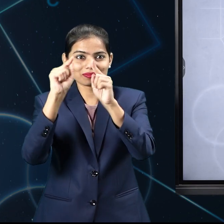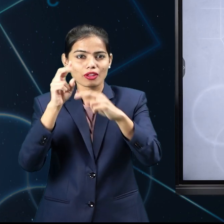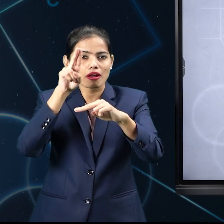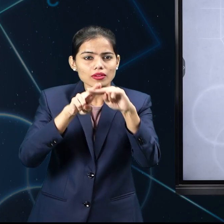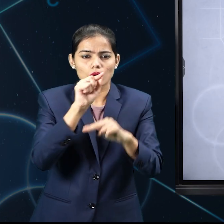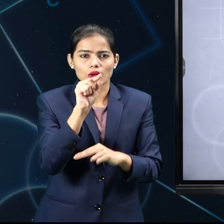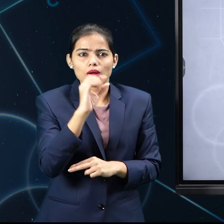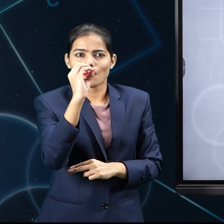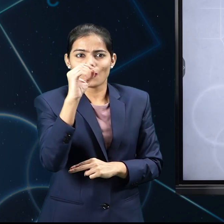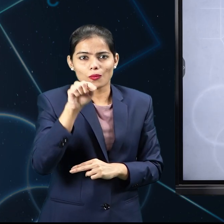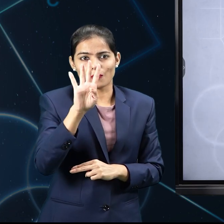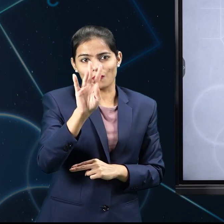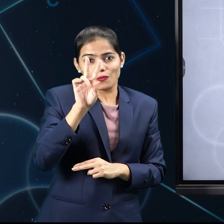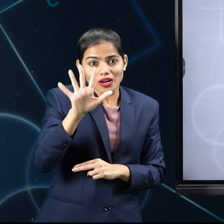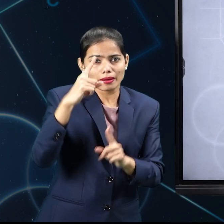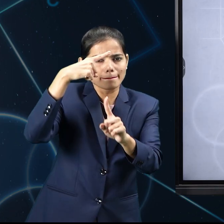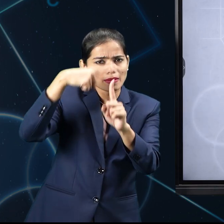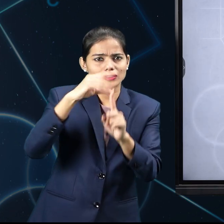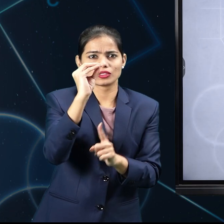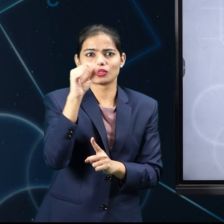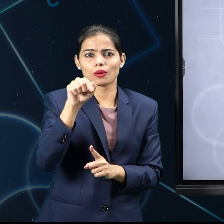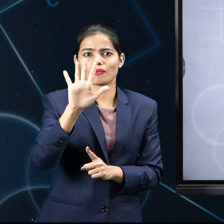आता आपण आणखी एक उदाहरण पाहूया.